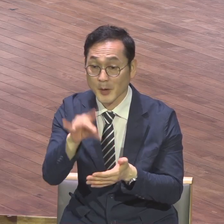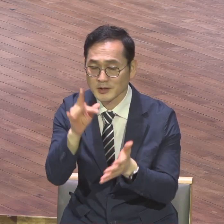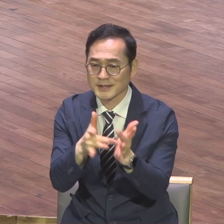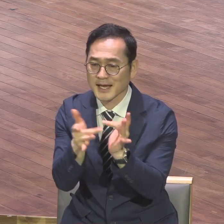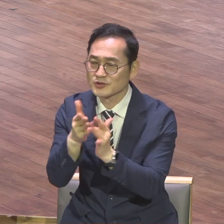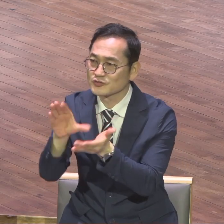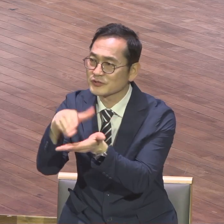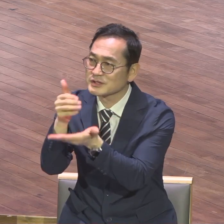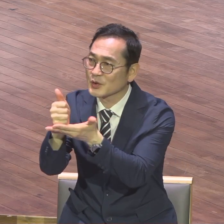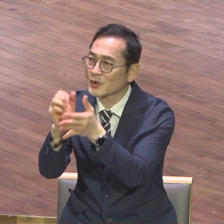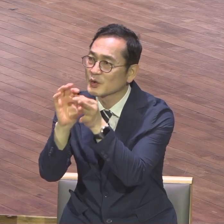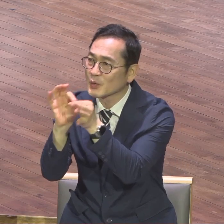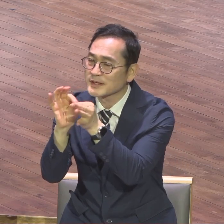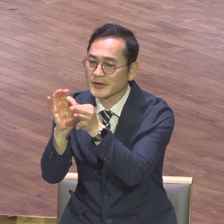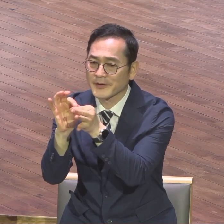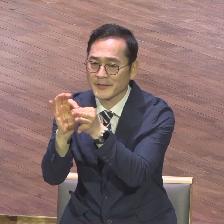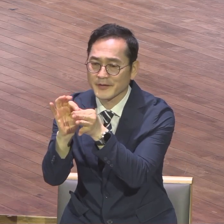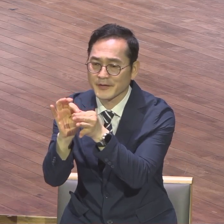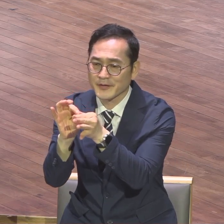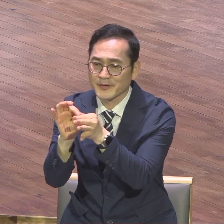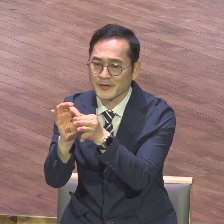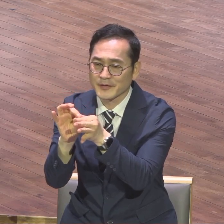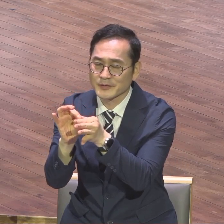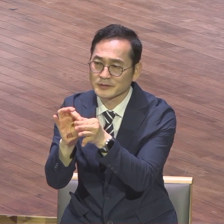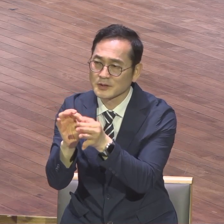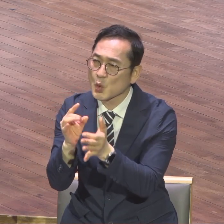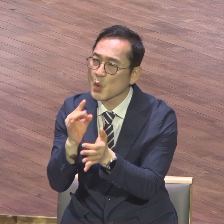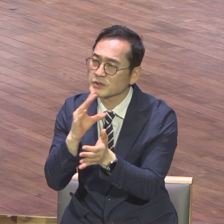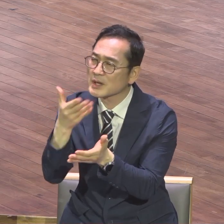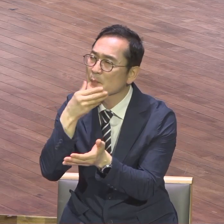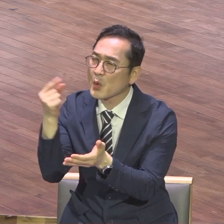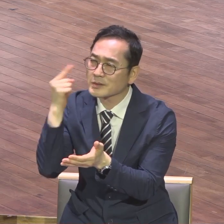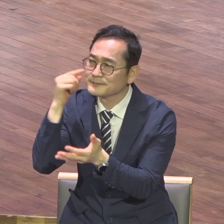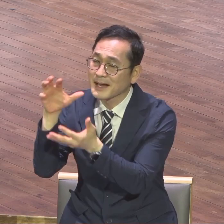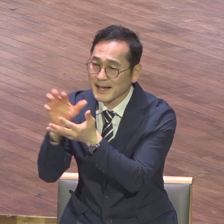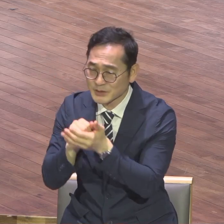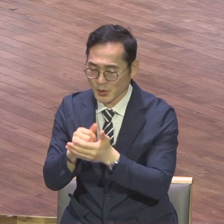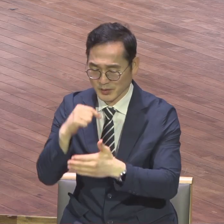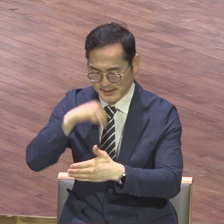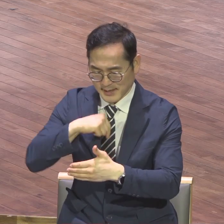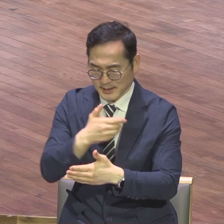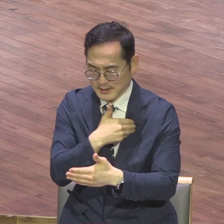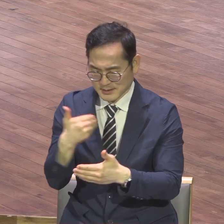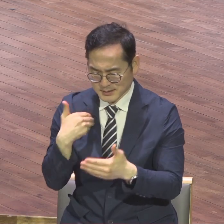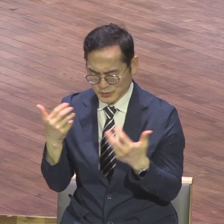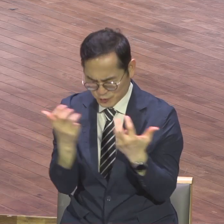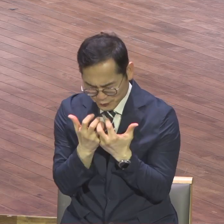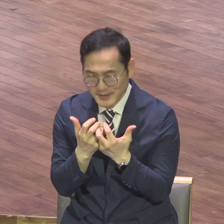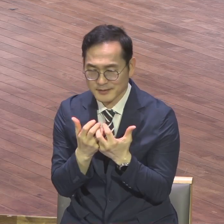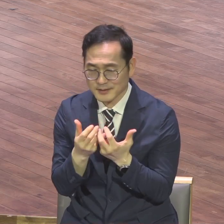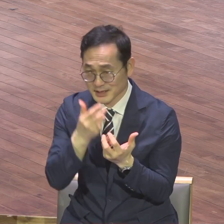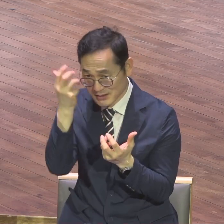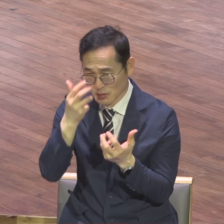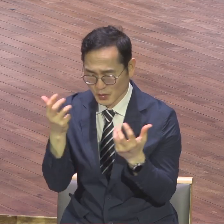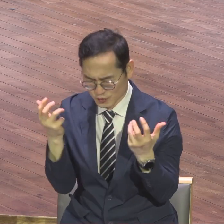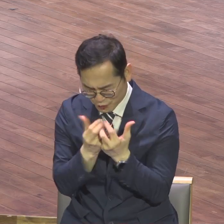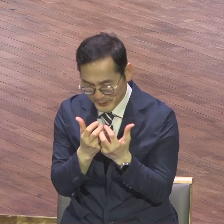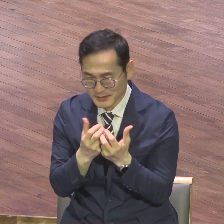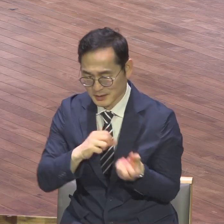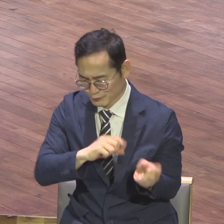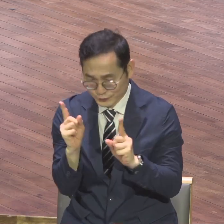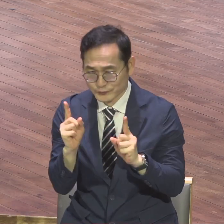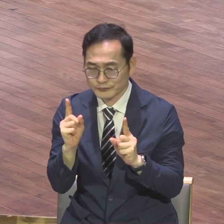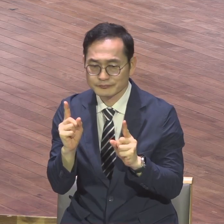그리스도를 통해서 주어진 유일성의 복음으로 내 자신이 충만해지는, 내 자신이 부흥이